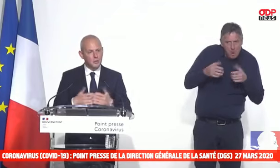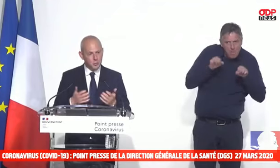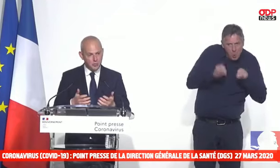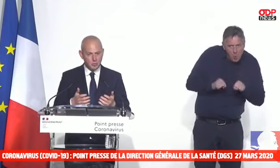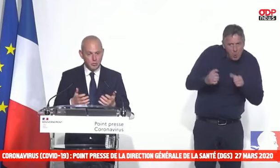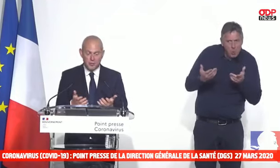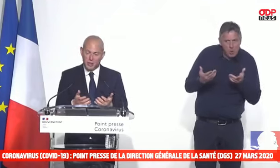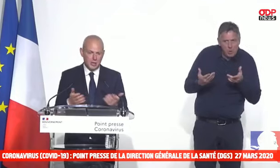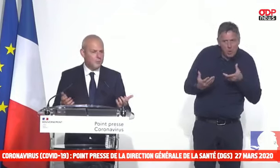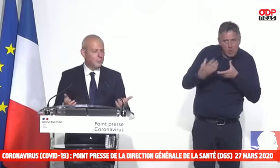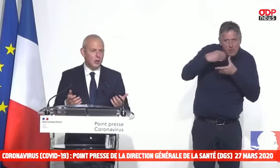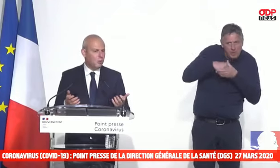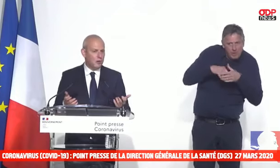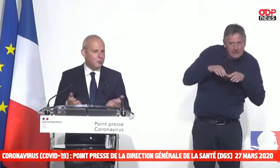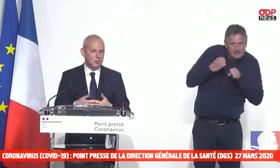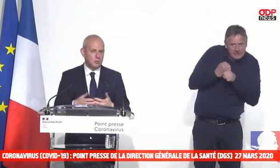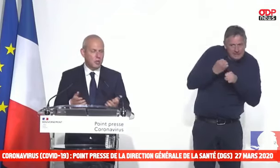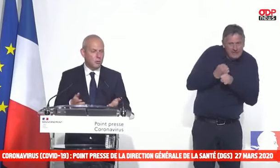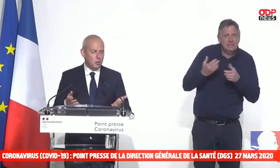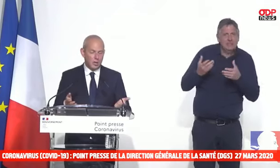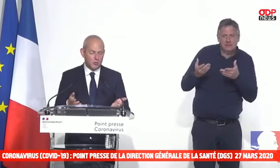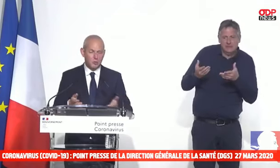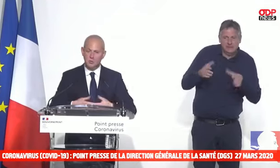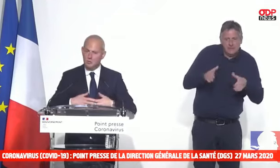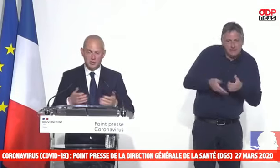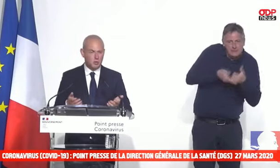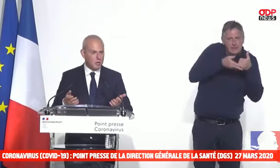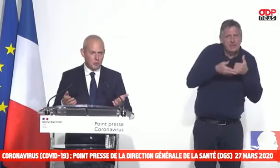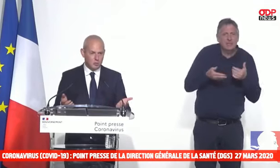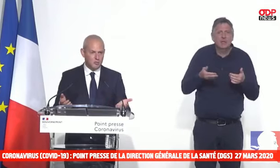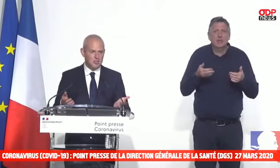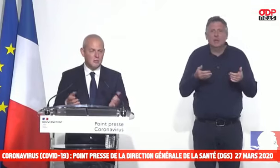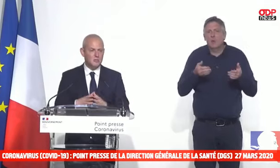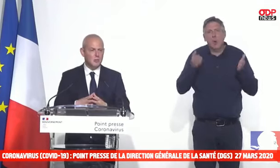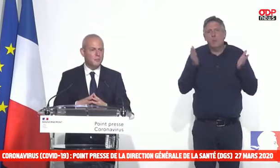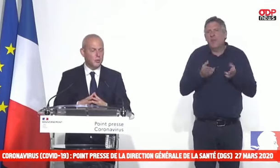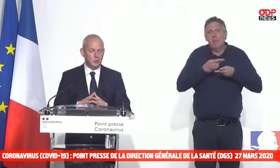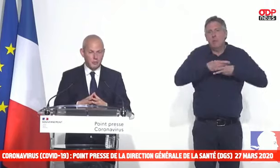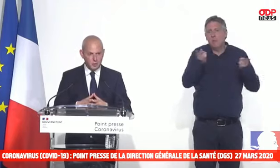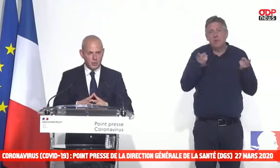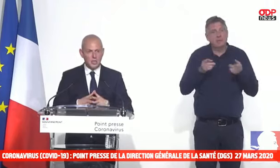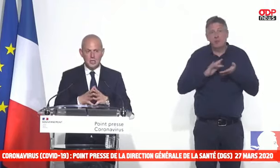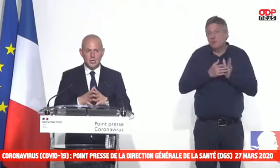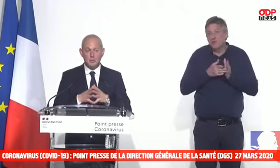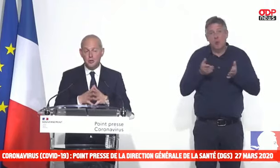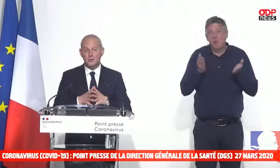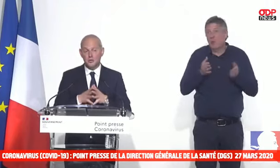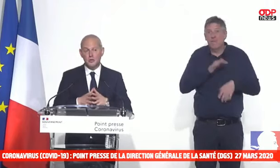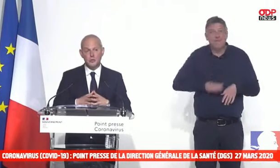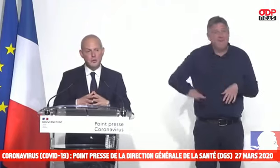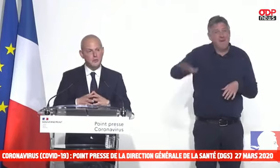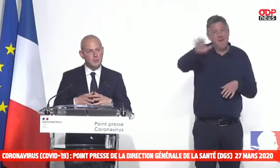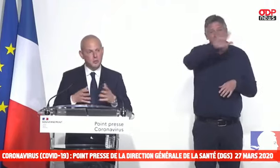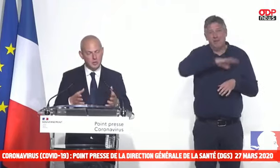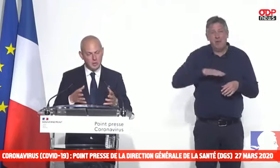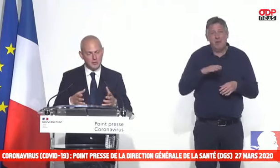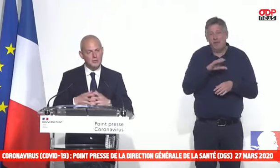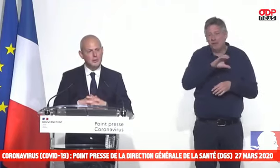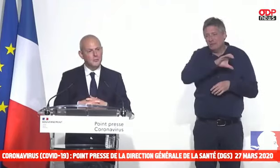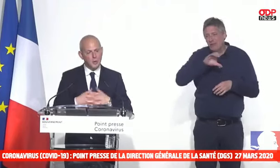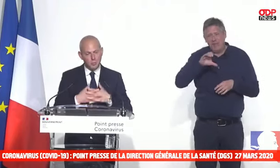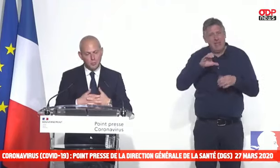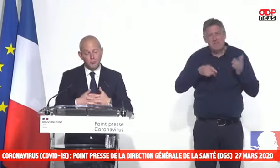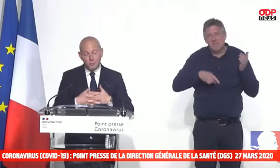possibilités de postes offerts. Et on a vu que, notamment à l'assistance publique, mais c'est le cas dans l'ensemble des établissements de France, il y a plusieurs centaines de personnes qui ont été